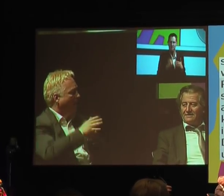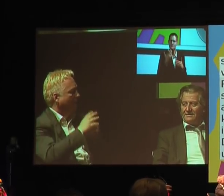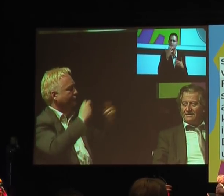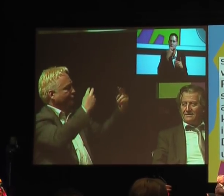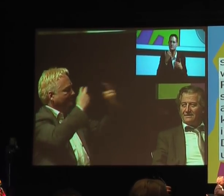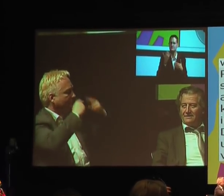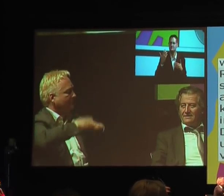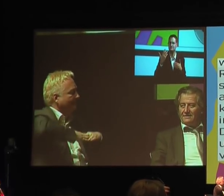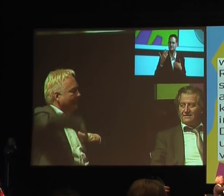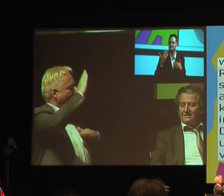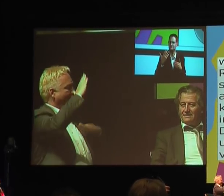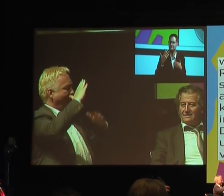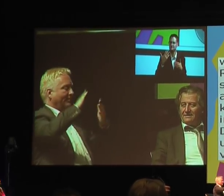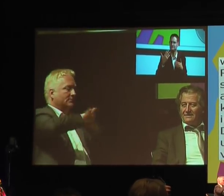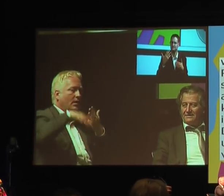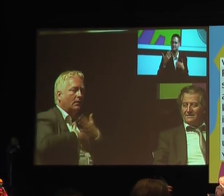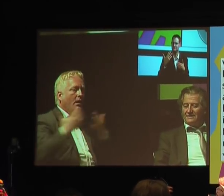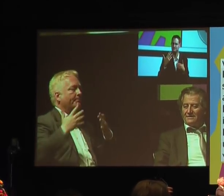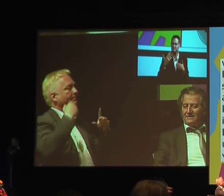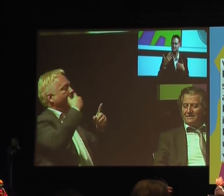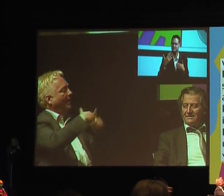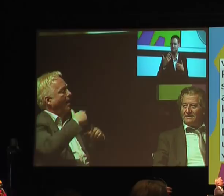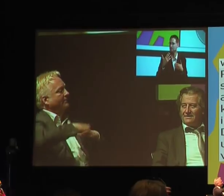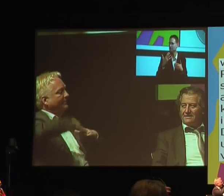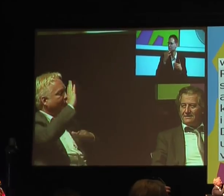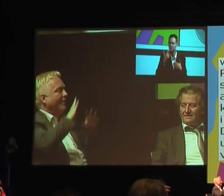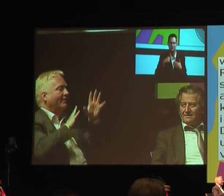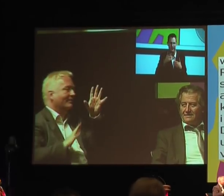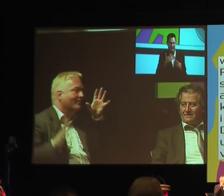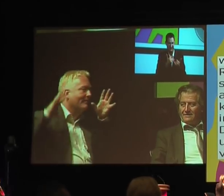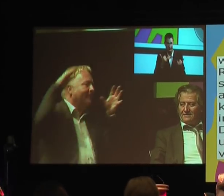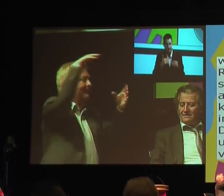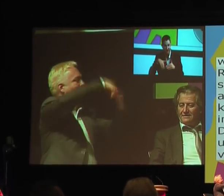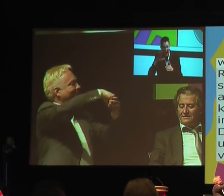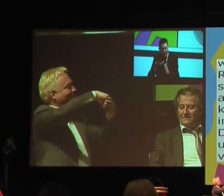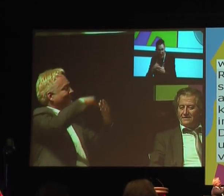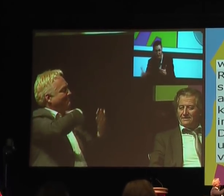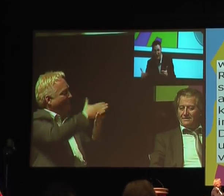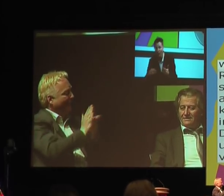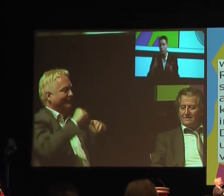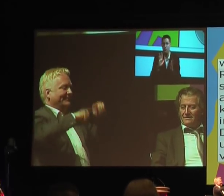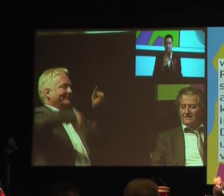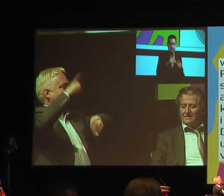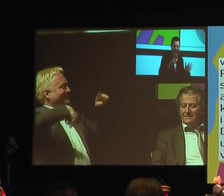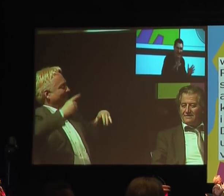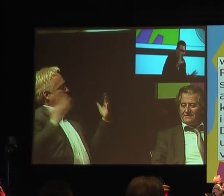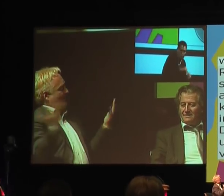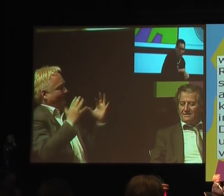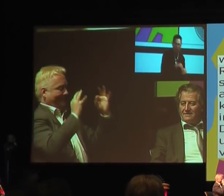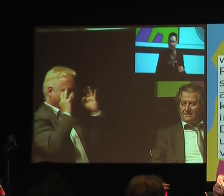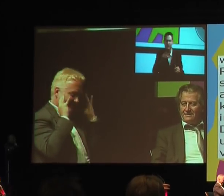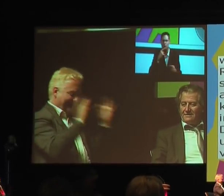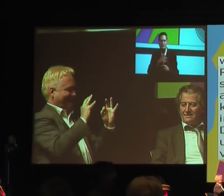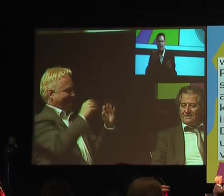Was ist denn eurer Meinung nach die nächste Priorität? Geht es